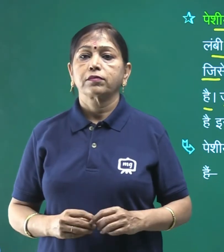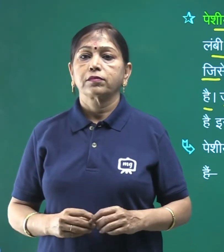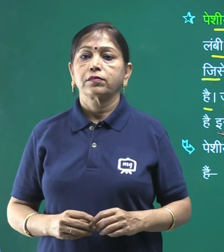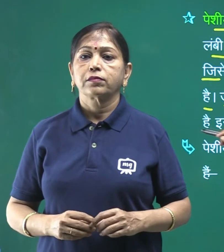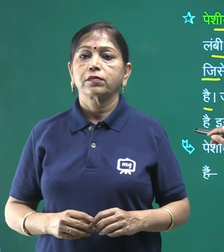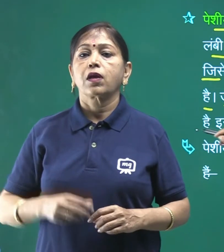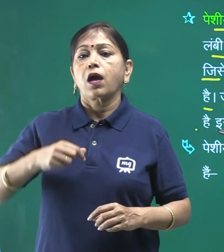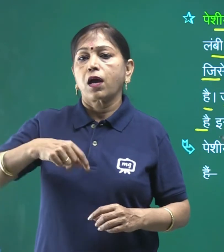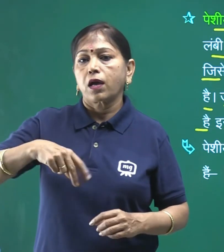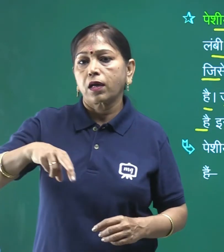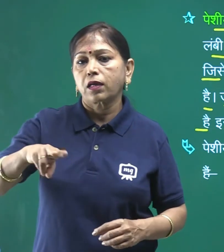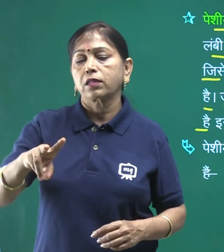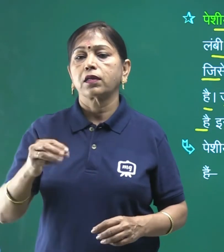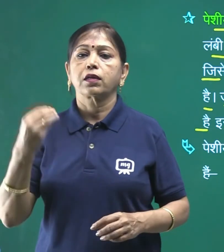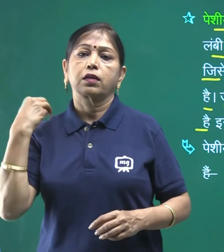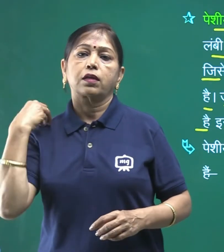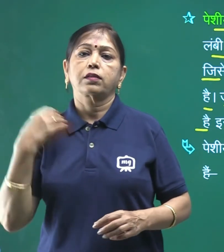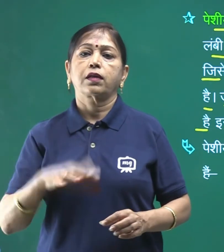गति कराता है।